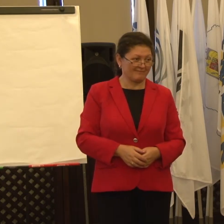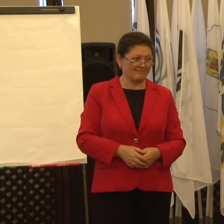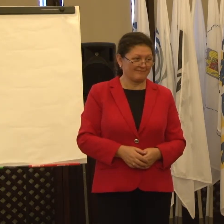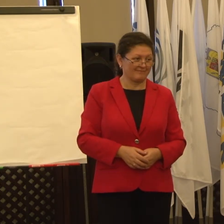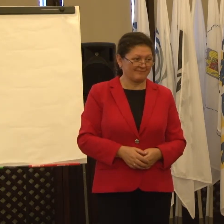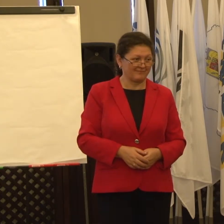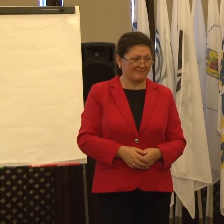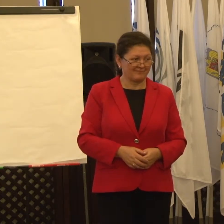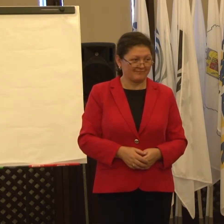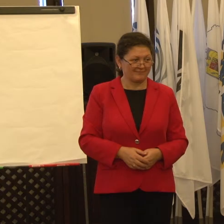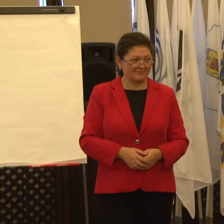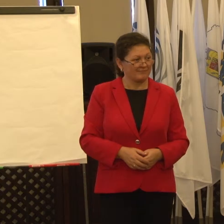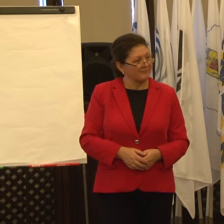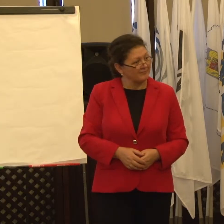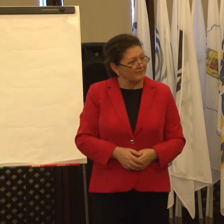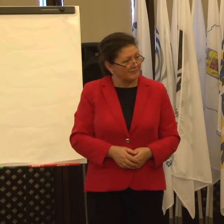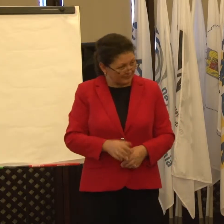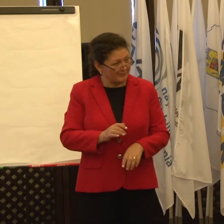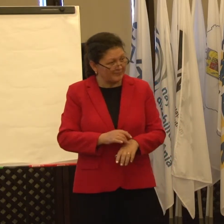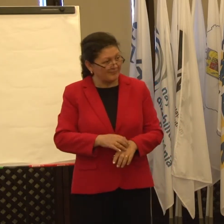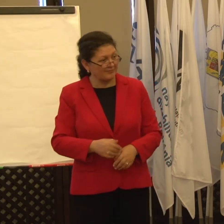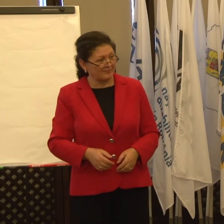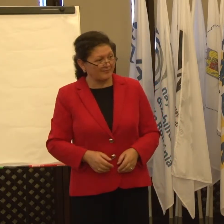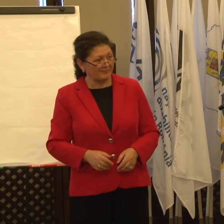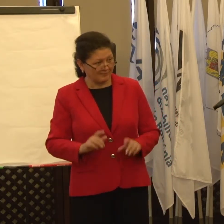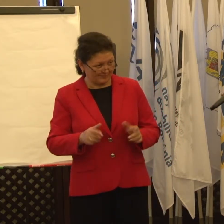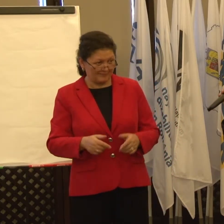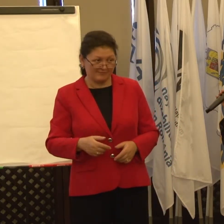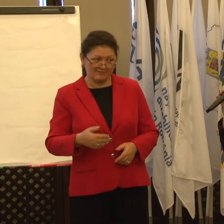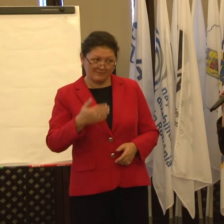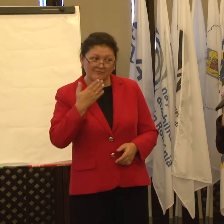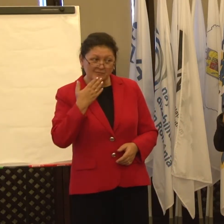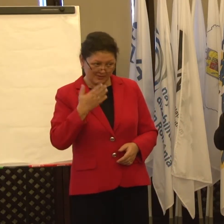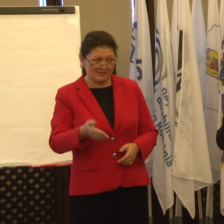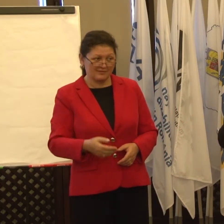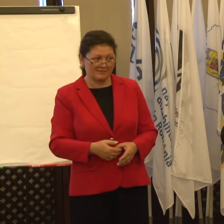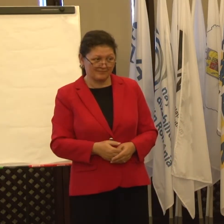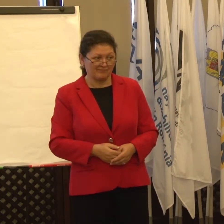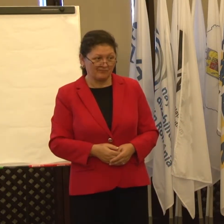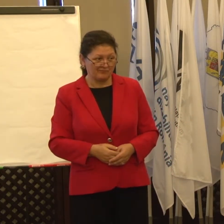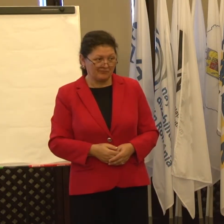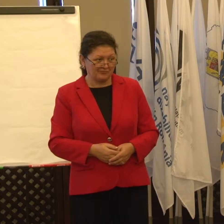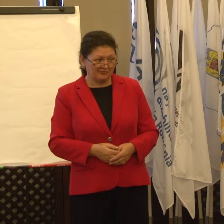a interacționa și afla ceea ce trebuie să fie de aflat. Da.